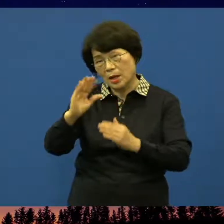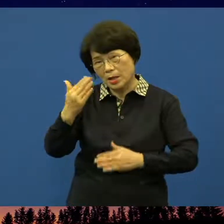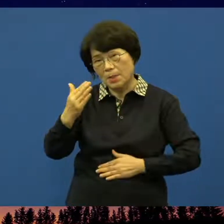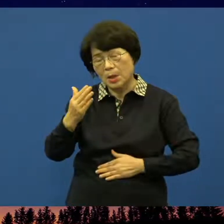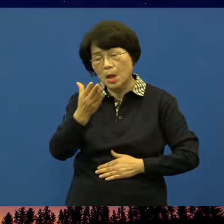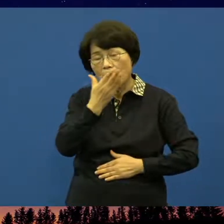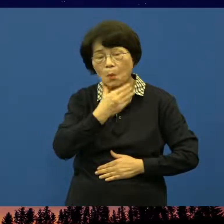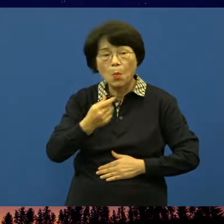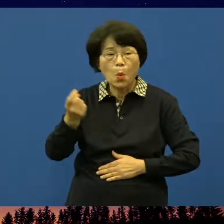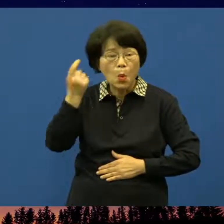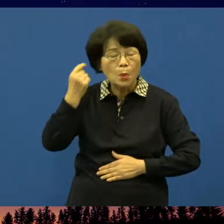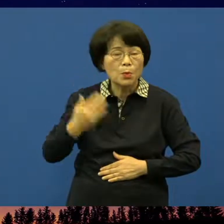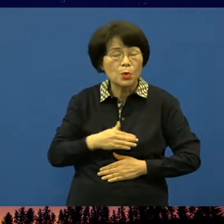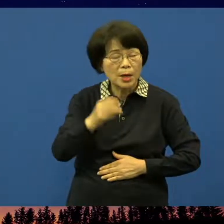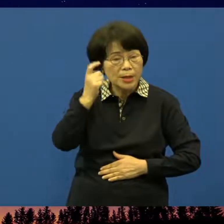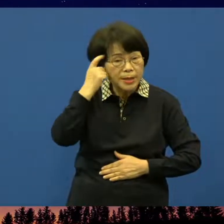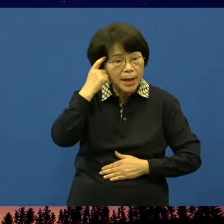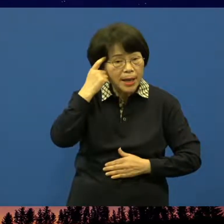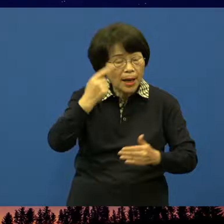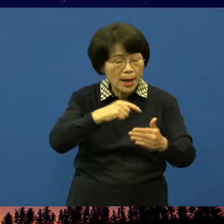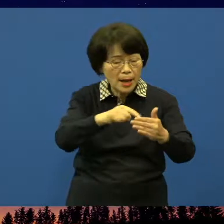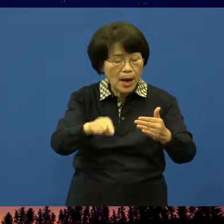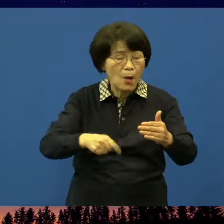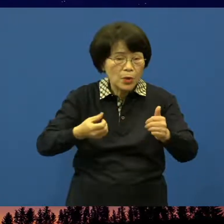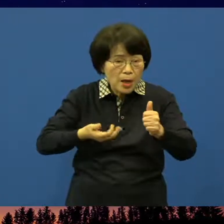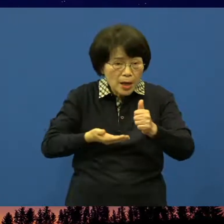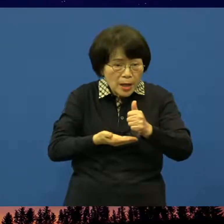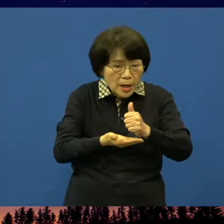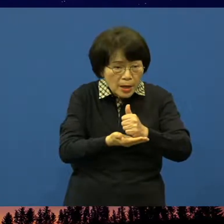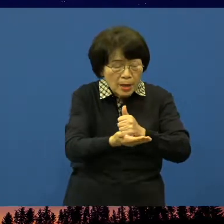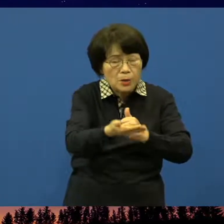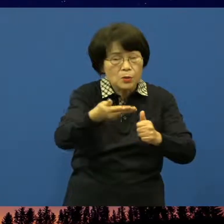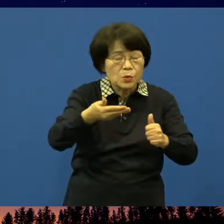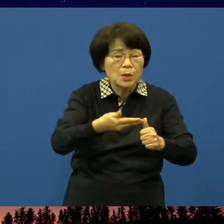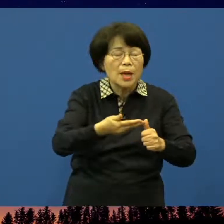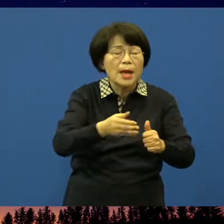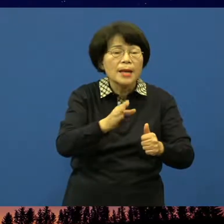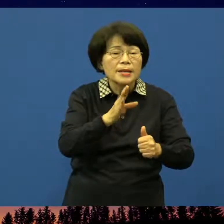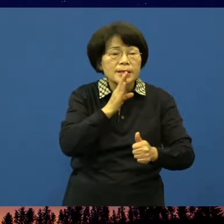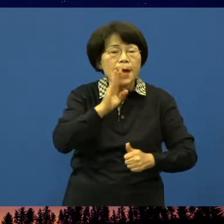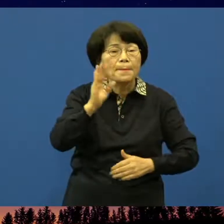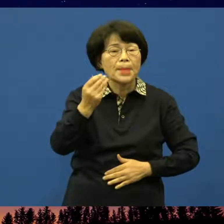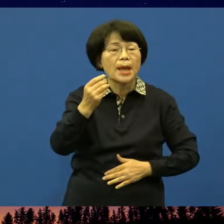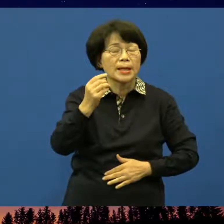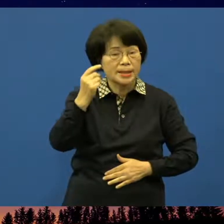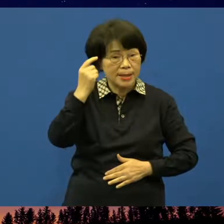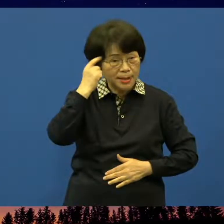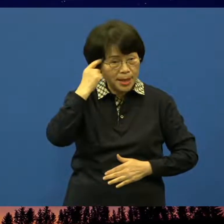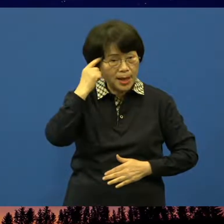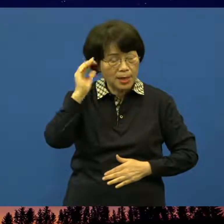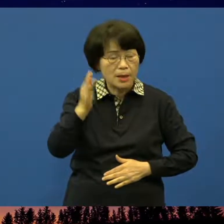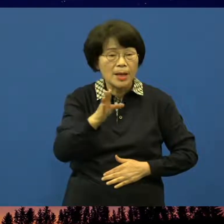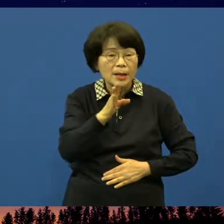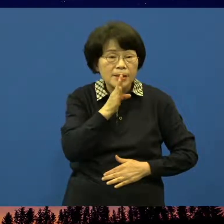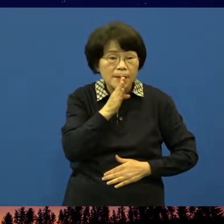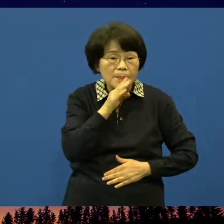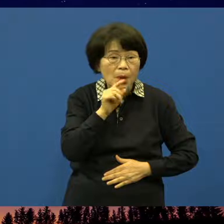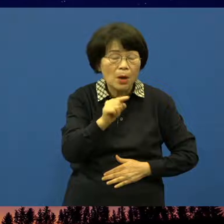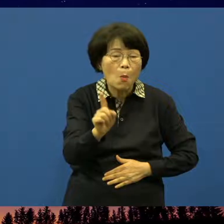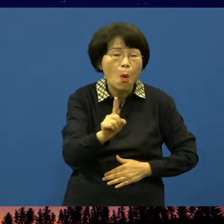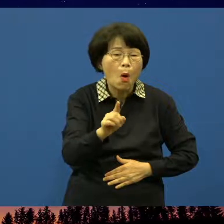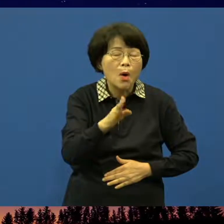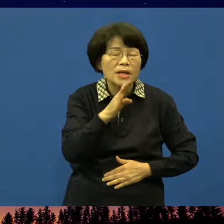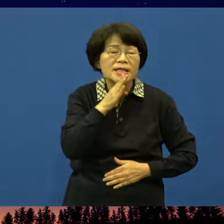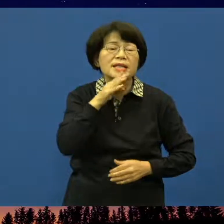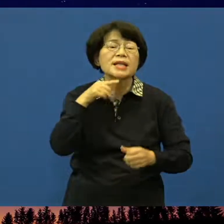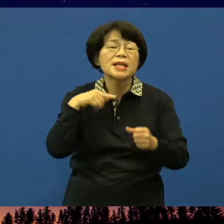우리의 복음이 우리의 생각 속에 영향을 미칠 때 우리는 참된 것을 생각한다는 거예요. 언제나 참된 것. 참된 게 뭘까요? 진리죠.